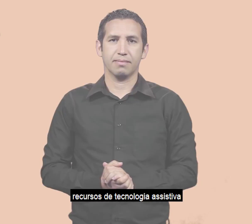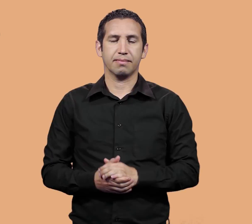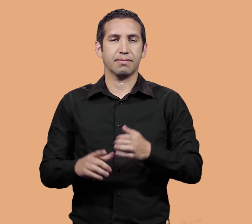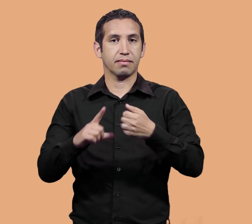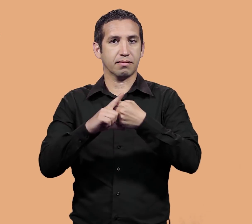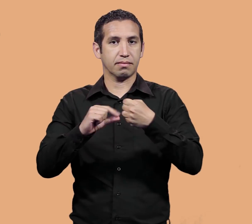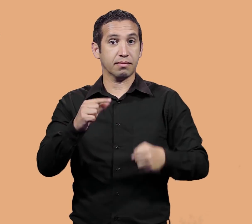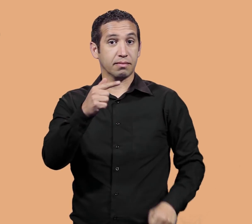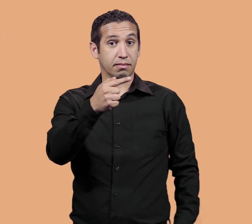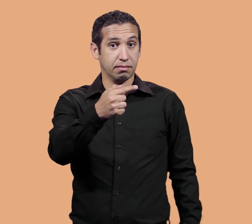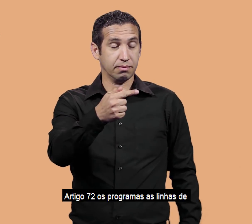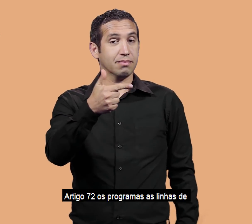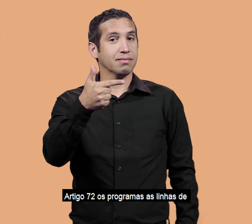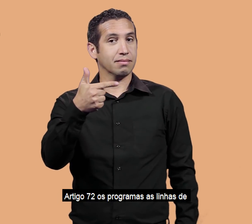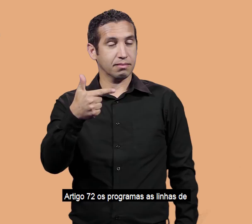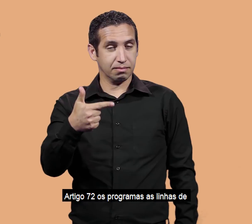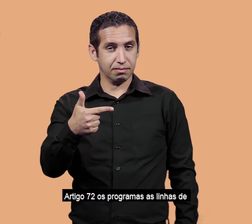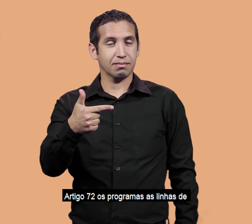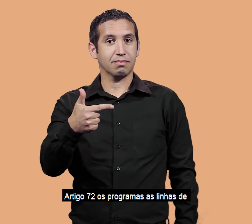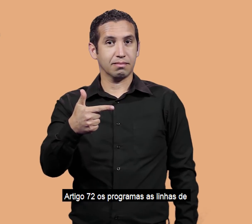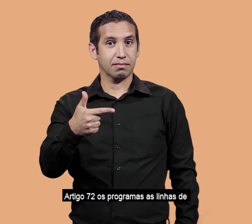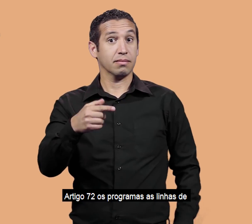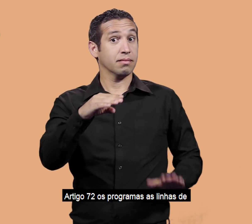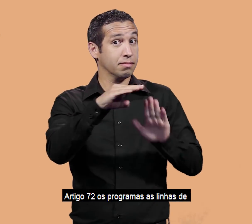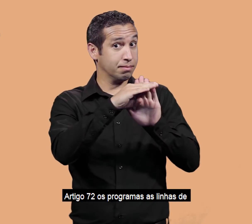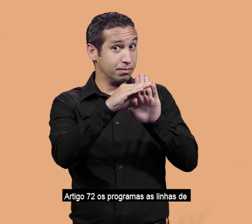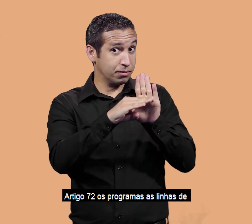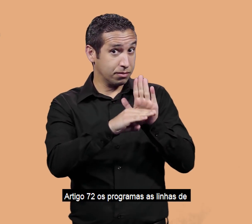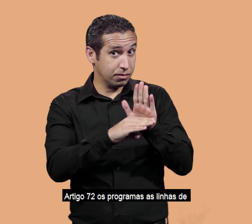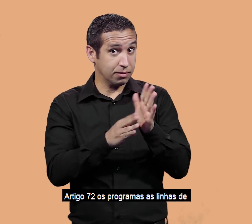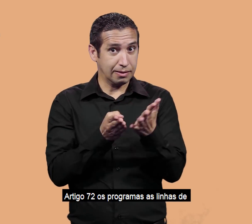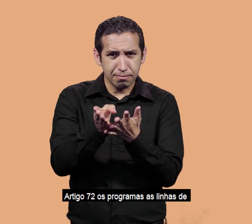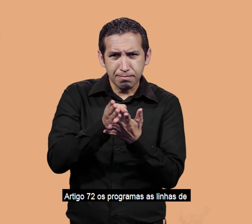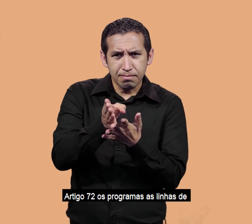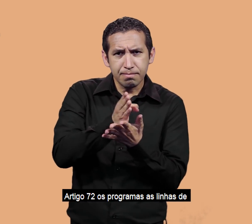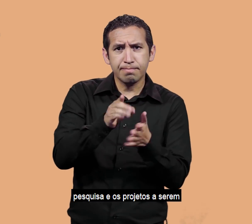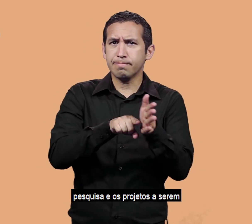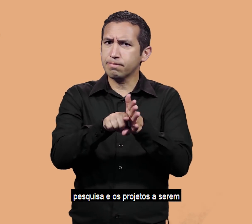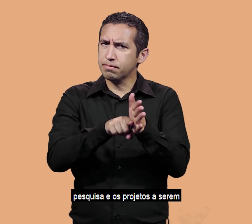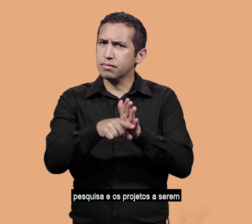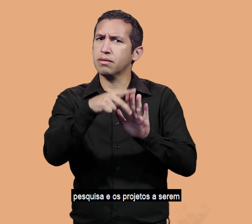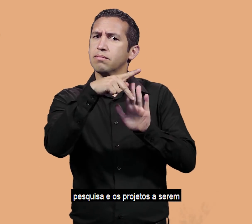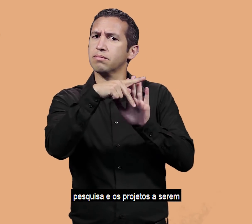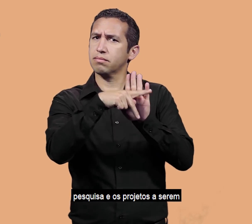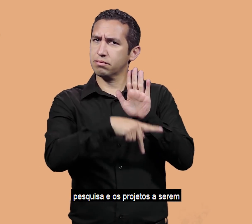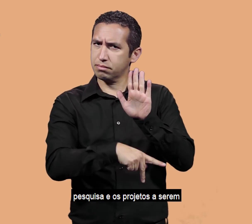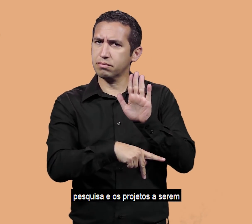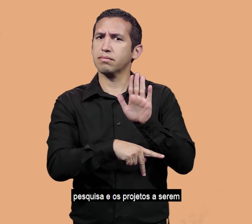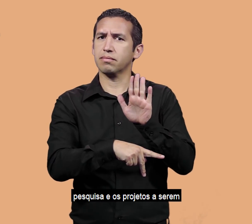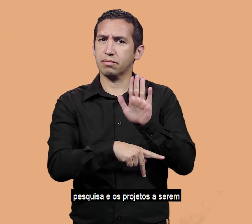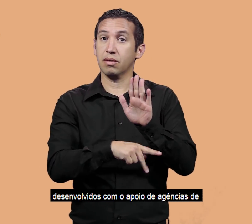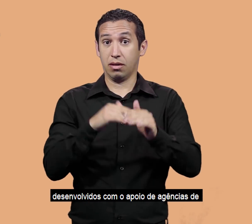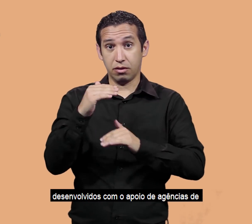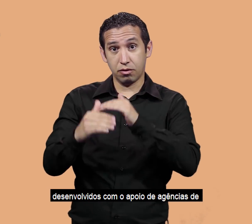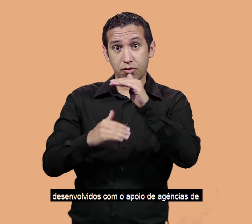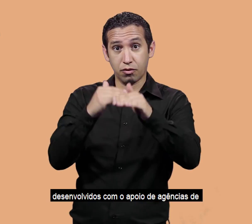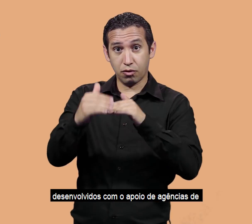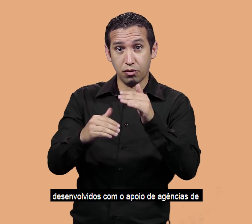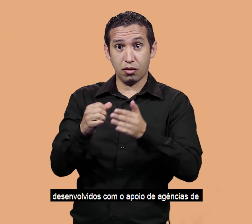o artigo 72 os programas as linhas de pesquisa e os projetos a serem desenvolvidos com